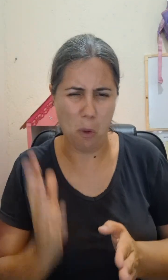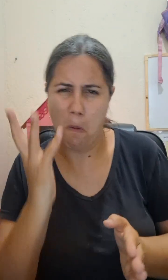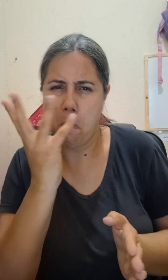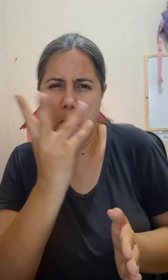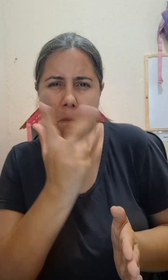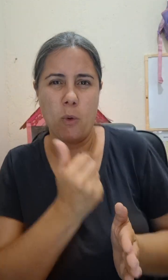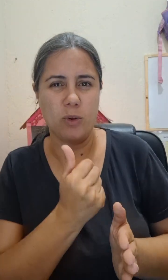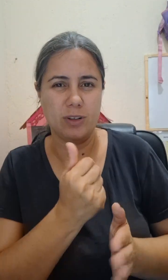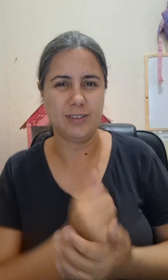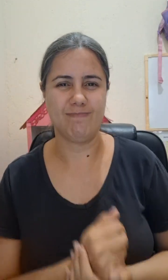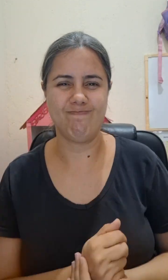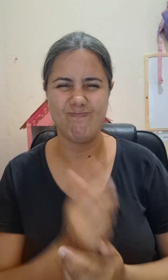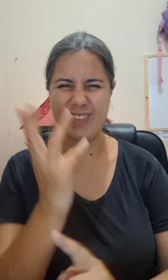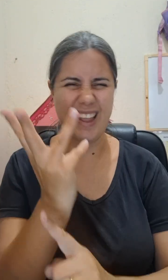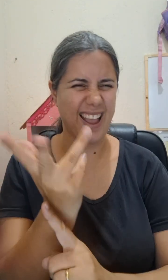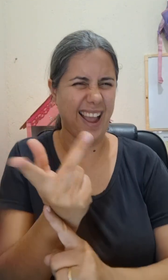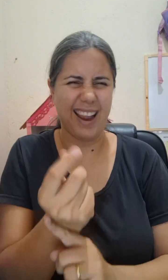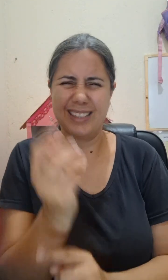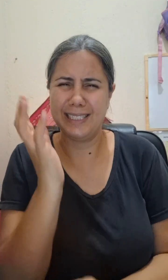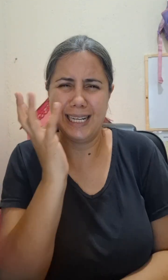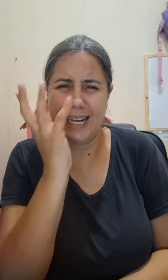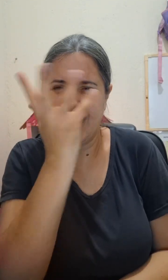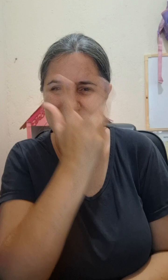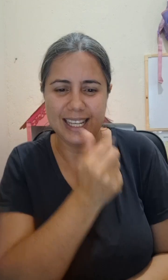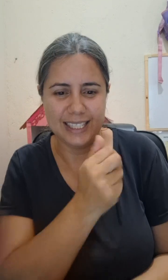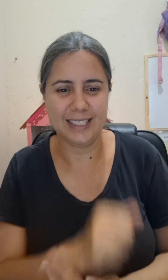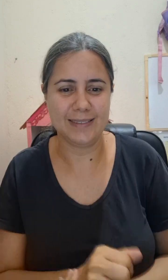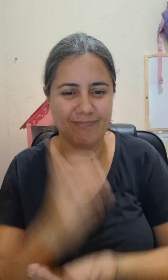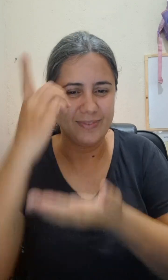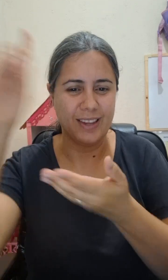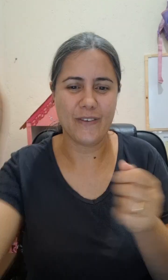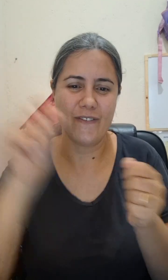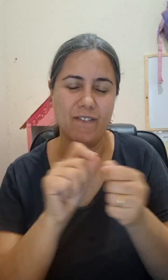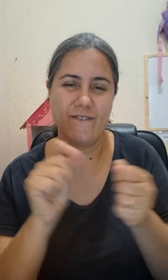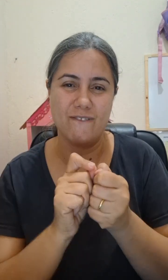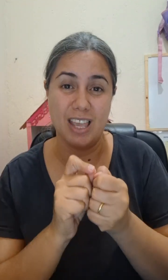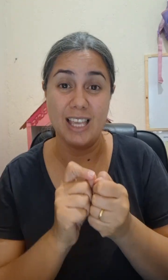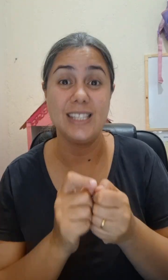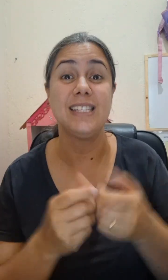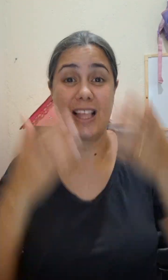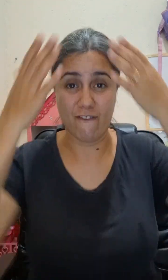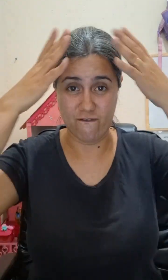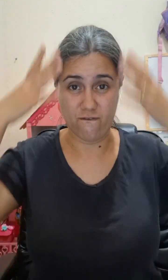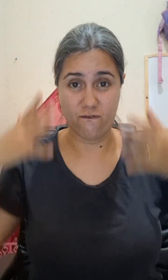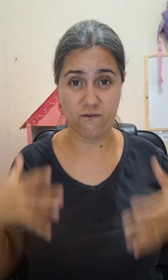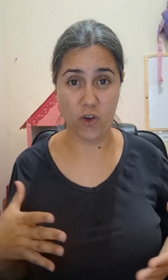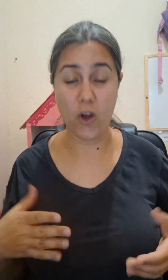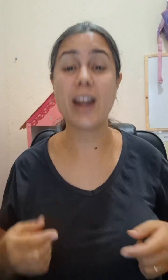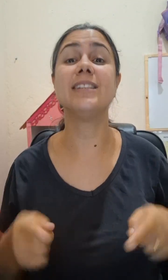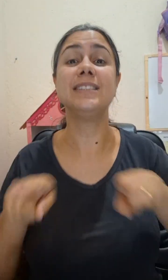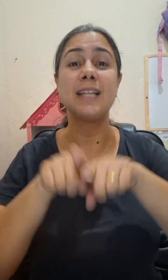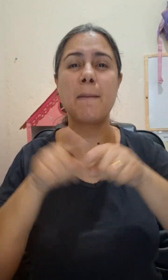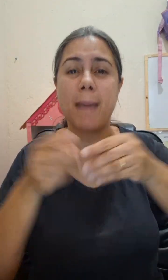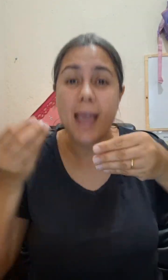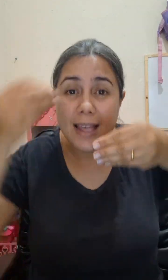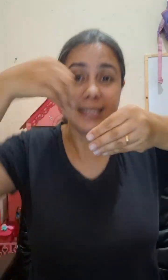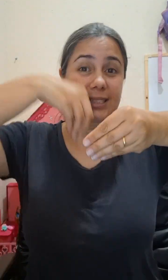artisticamente, igual uma arte mesmo, escultura preciosa, bonita de Deus, Deus fazendo